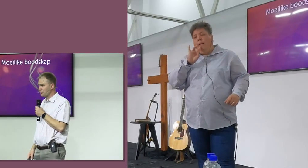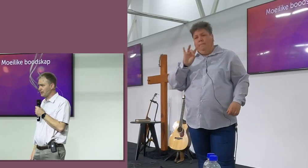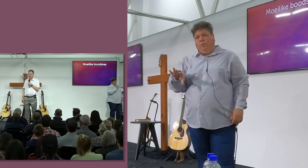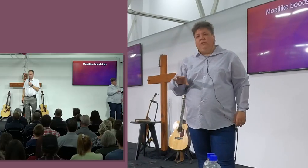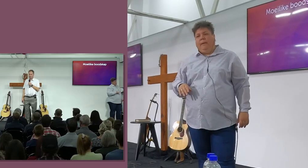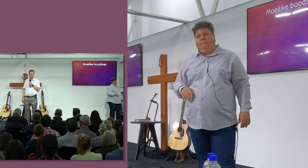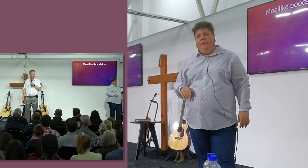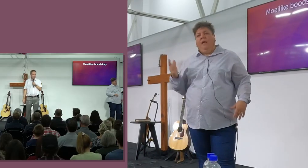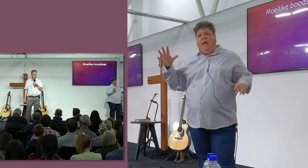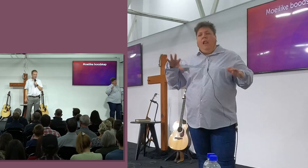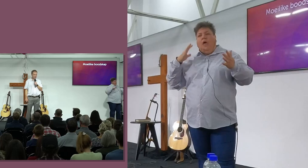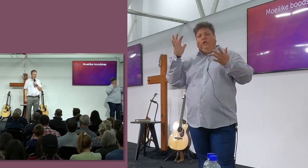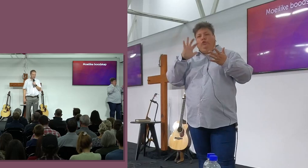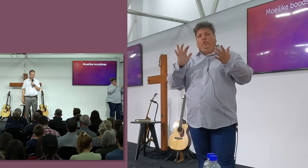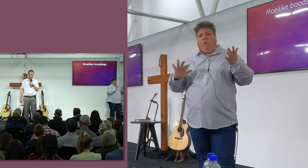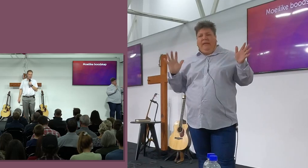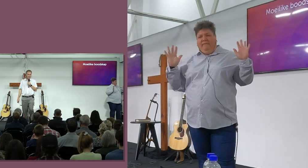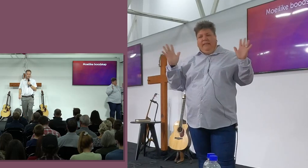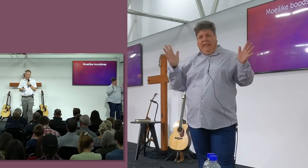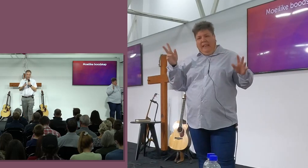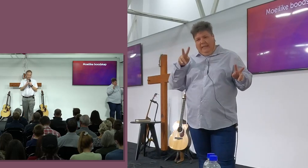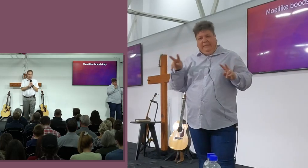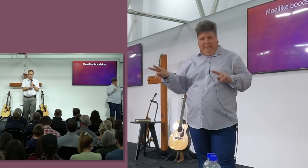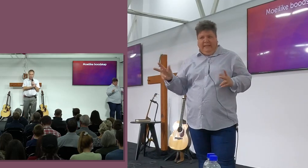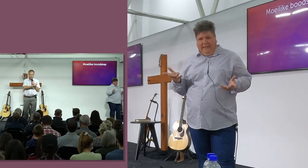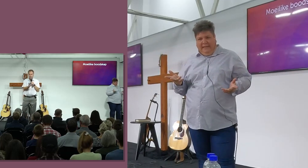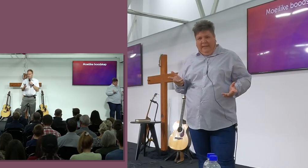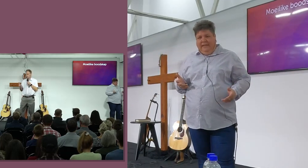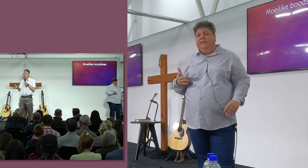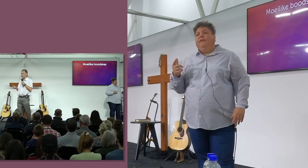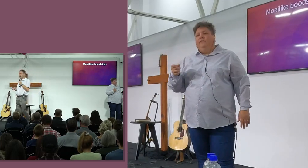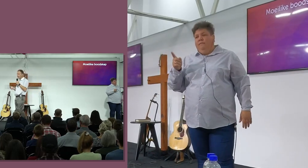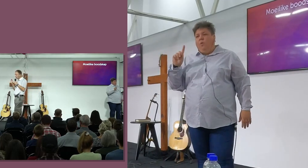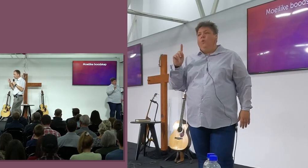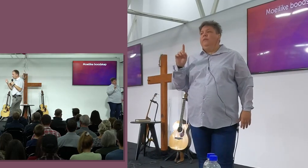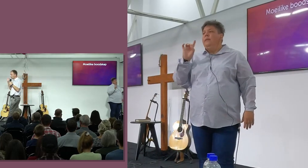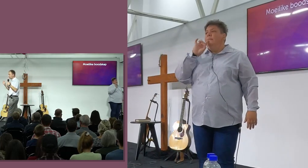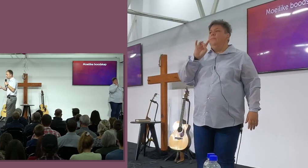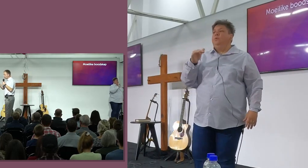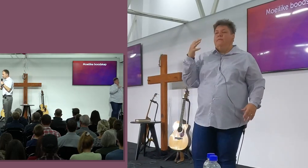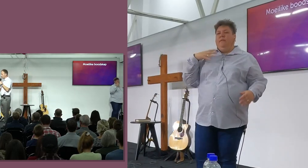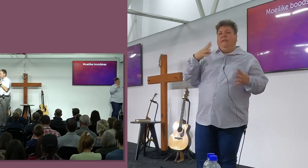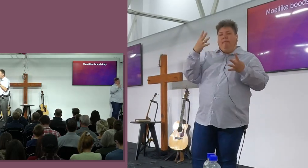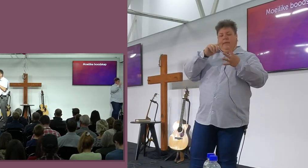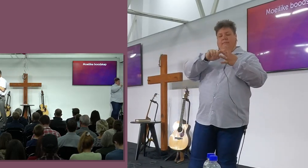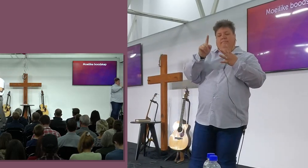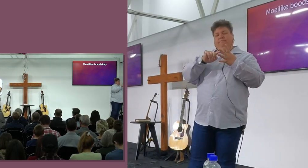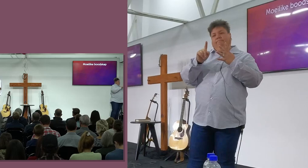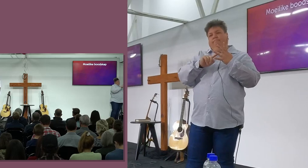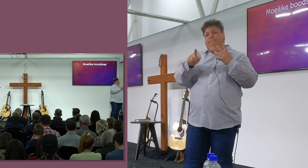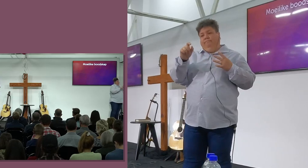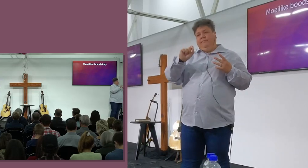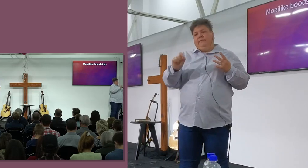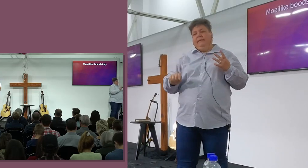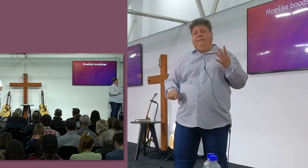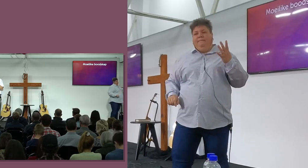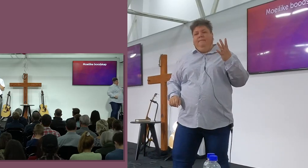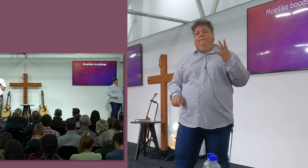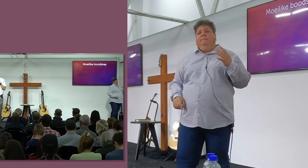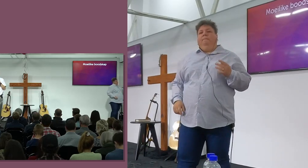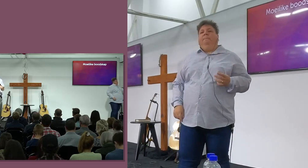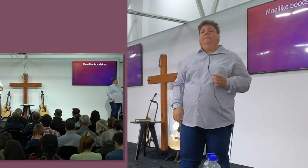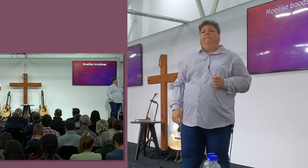eindelijk nou klaar vir jylle jylle story vertel, Het jylle nou achter gekom, So wat ek nou gaan doen met vir oogendse boodskap, Ek gaan net vir goed uittaal, Soos jy op jou raamwerk sien, Vir goed wat,